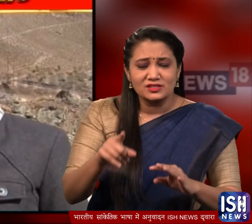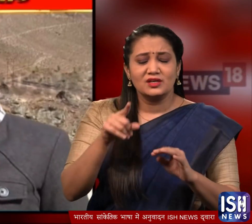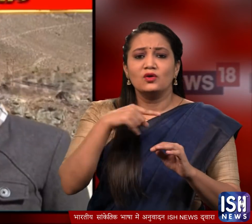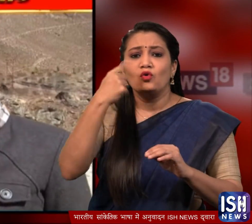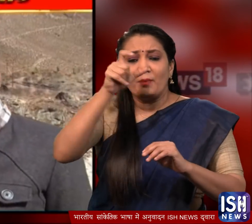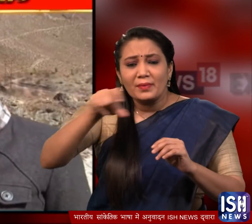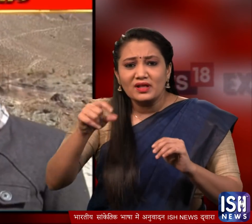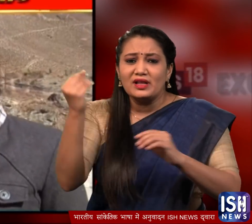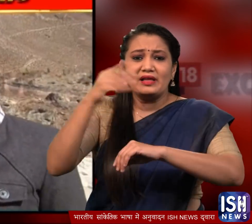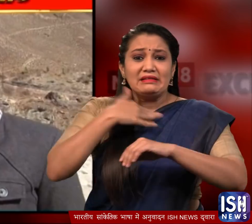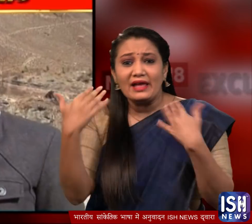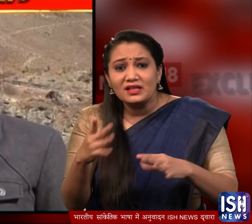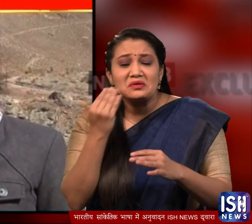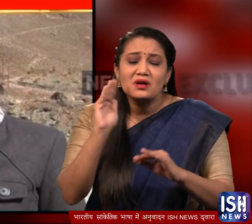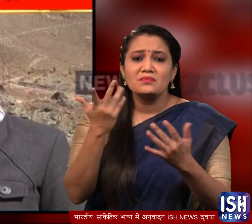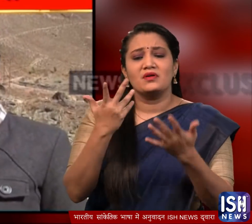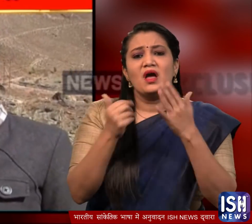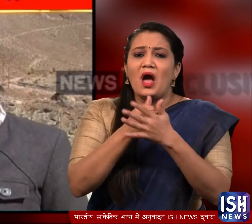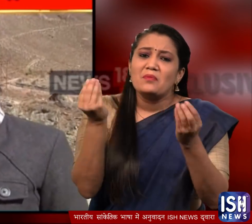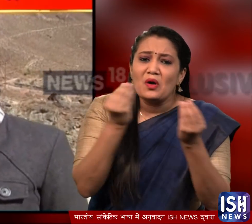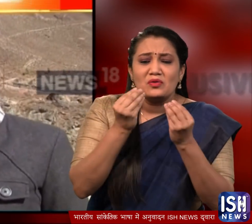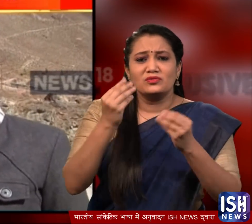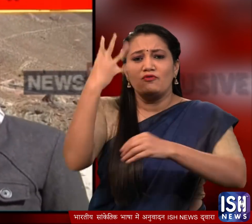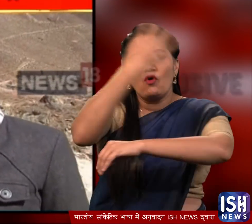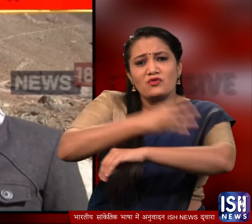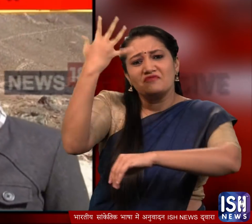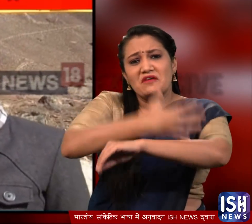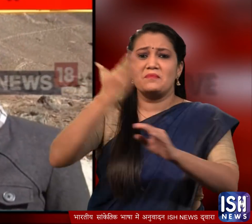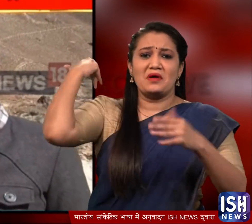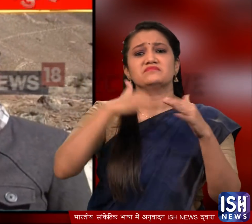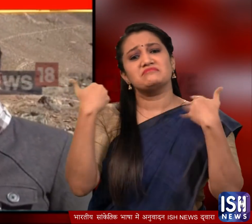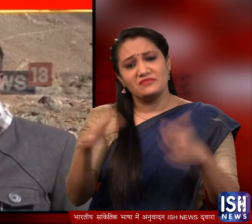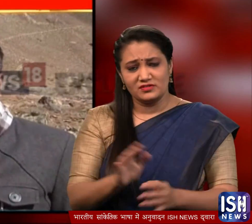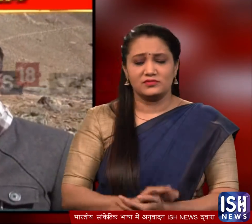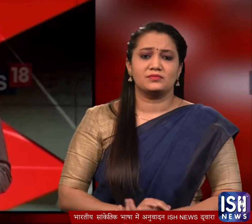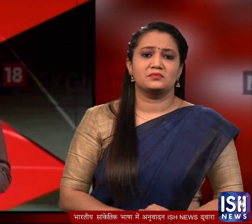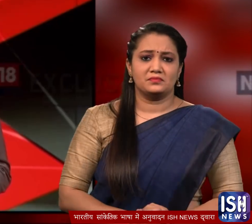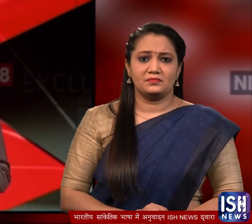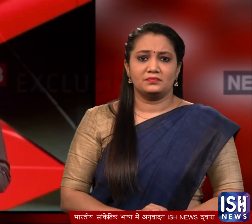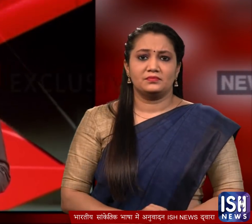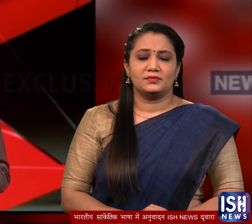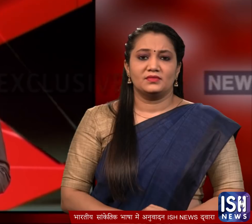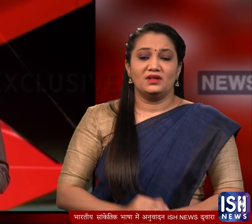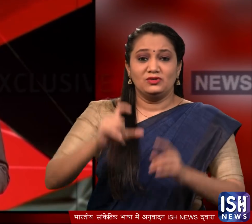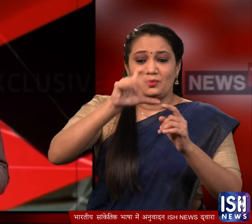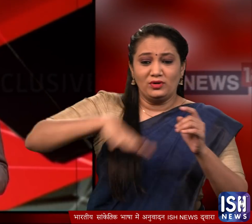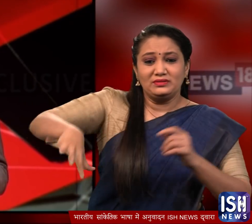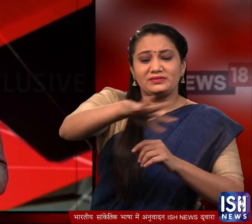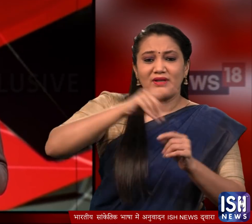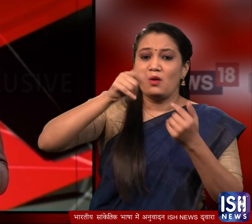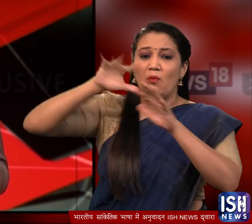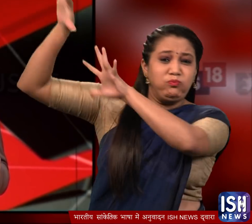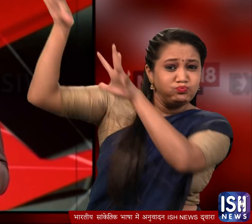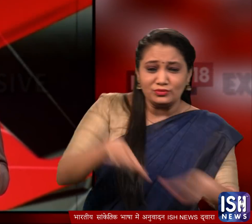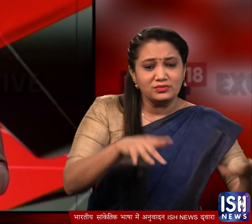है, पोस्टमार्टम से ड्यूरेशन जो डेथ की है यही निकल के आ रहा है कि 4-5 दिन हो रहे हैं उनको मरे हुए। सौभाग्य की बात यह कि चमोली